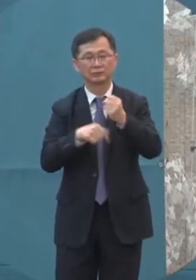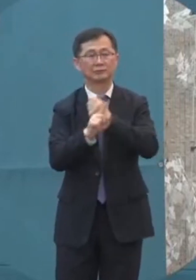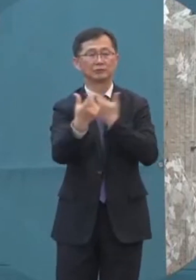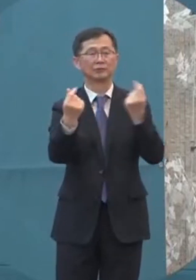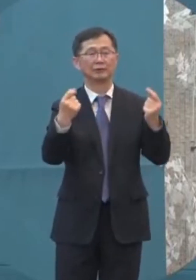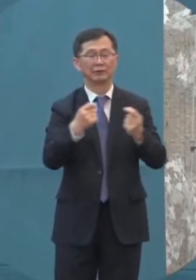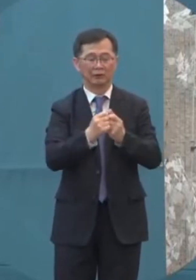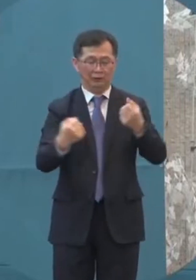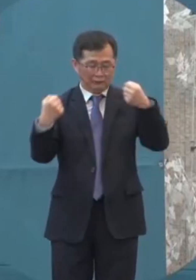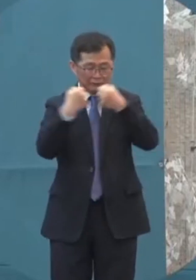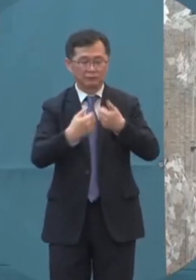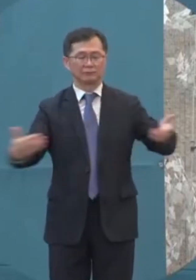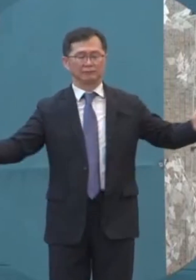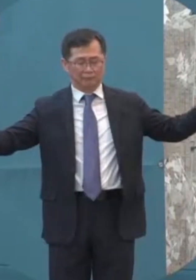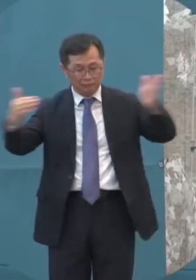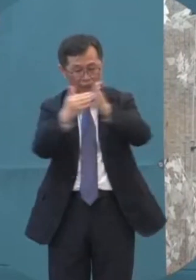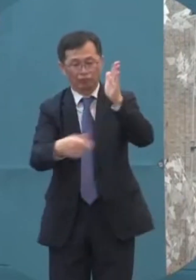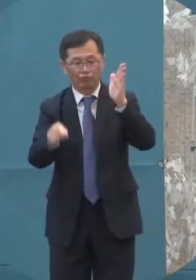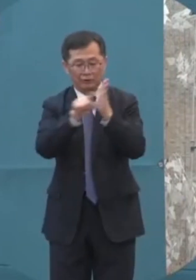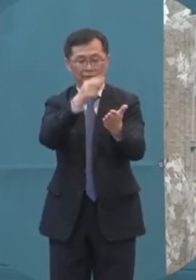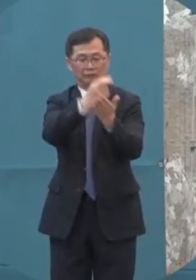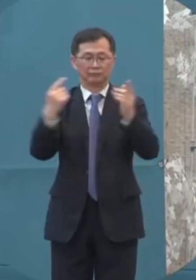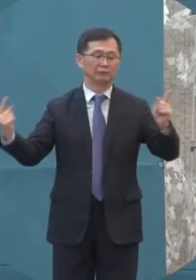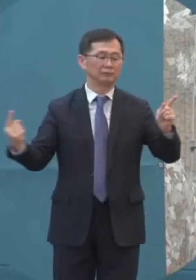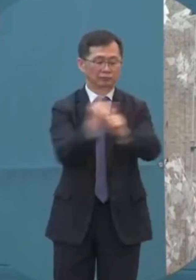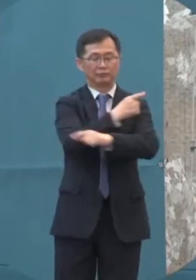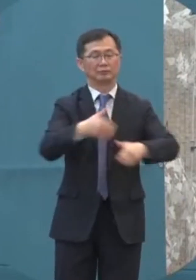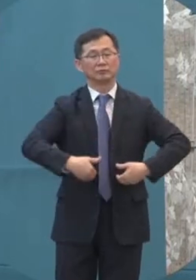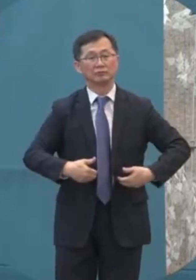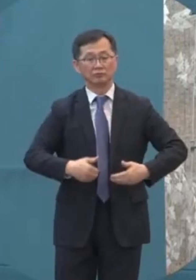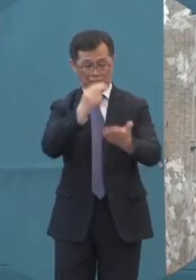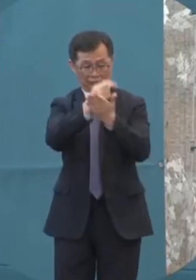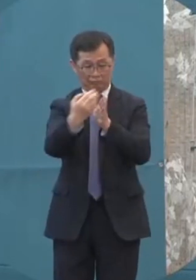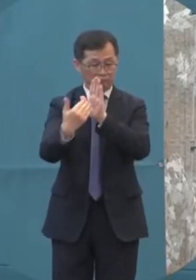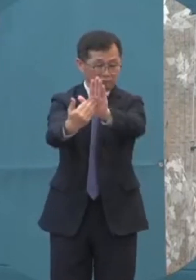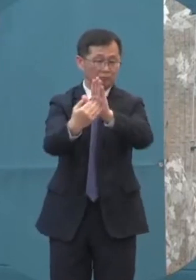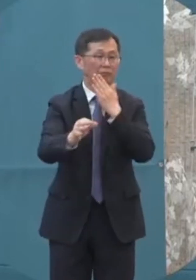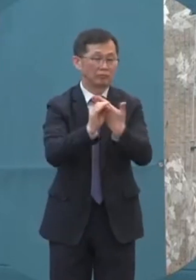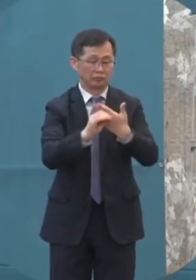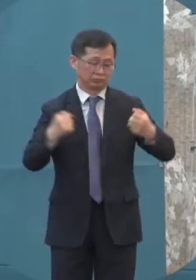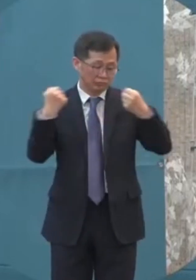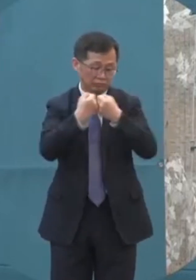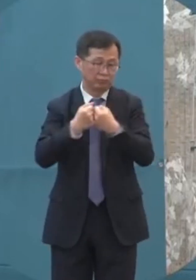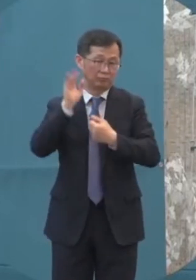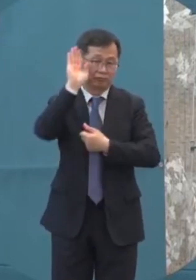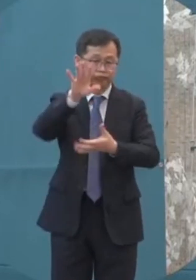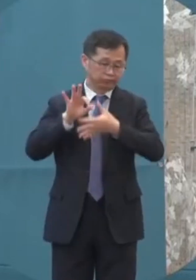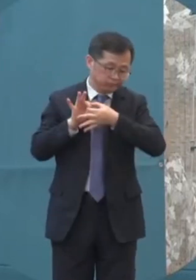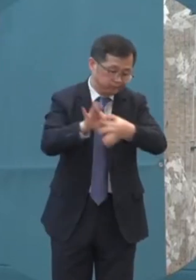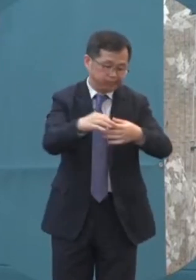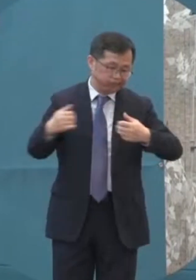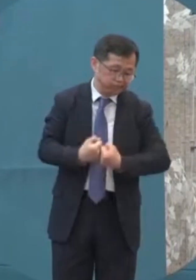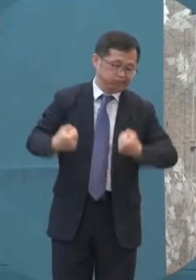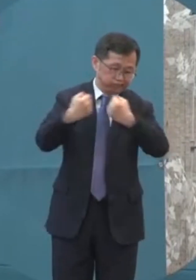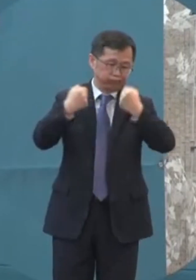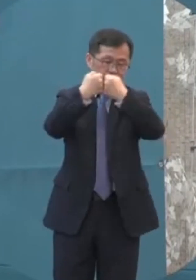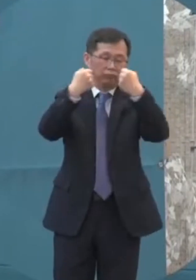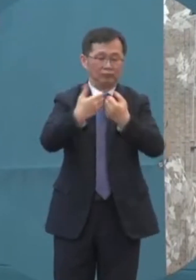이 내전을 끝내기 위해서라도 개헌해야 되는데 개헌을 거부한다는 것은 내전을 계속하자는 뜻 아닌가요?